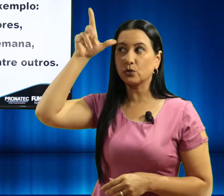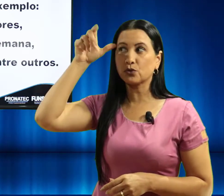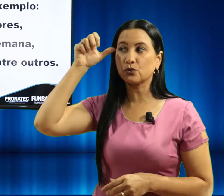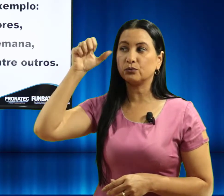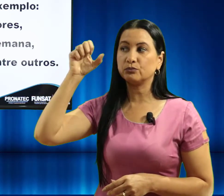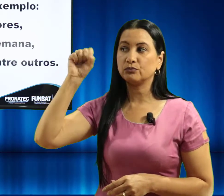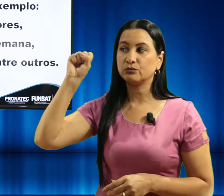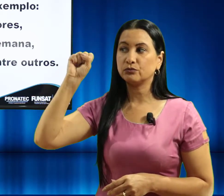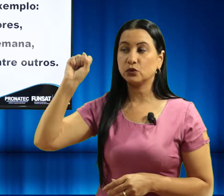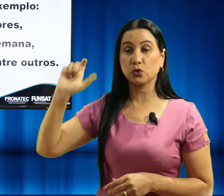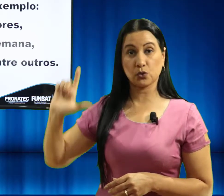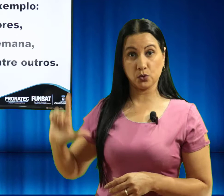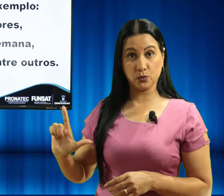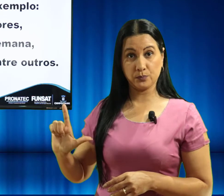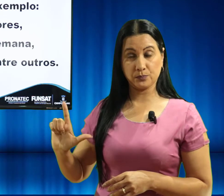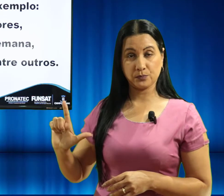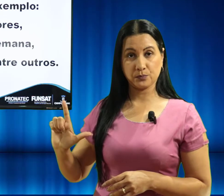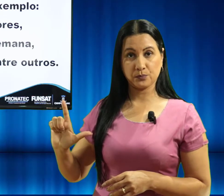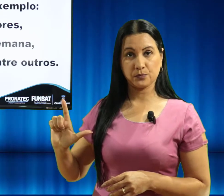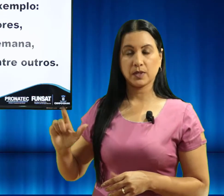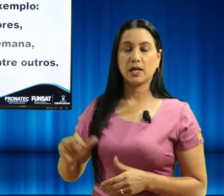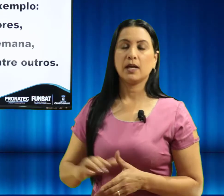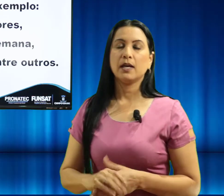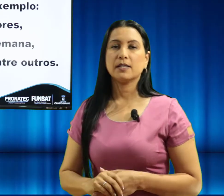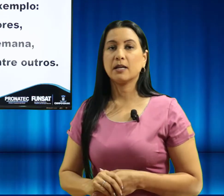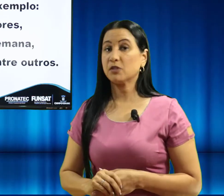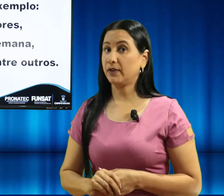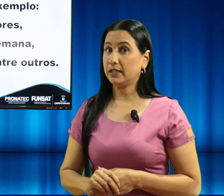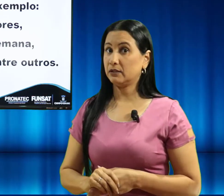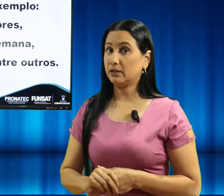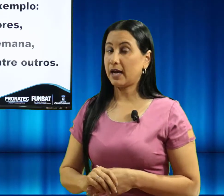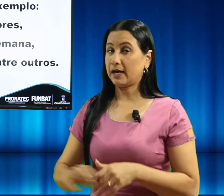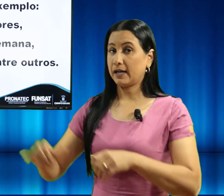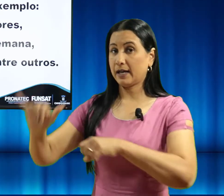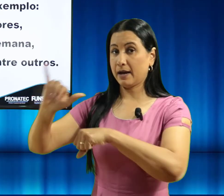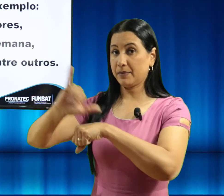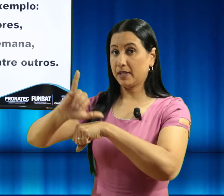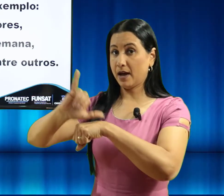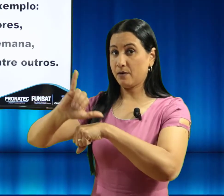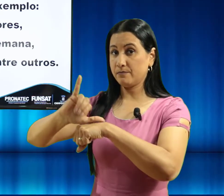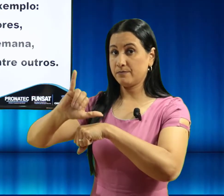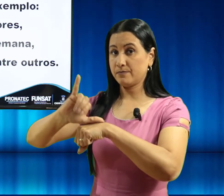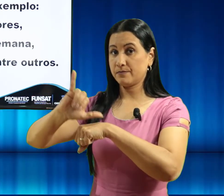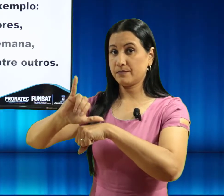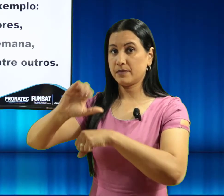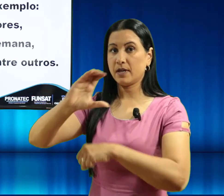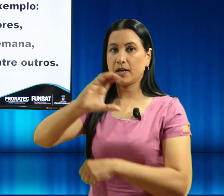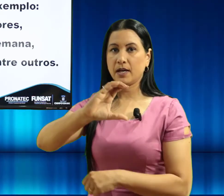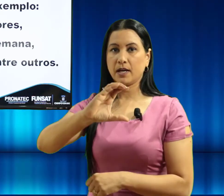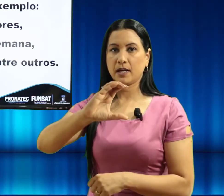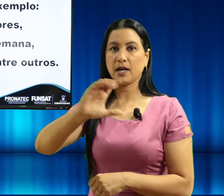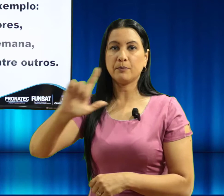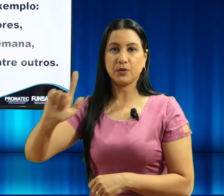Grosso do Sul. Estamos falando da capital, Campo